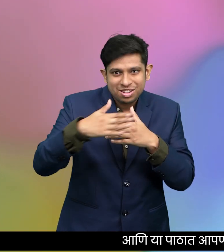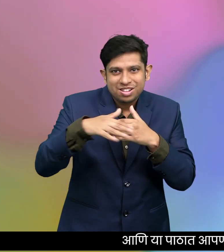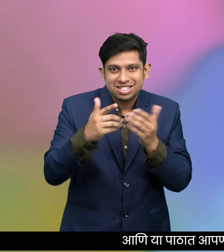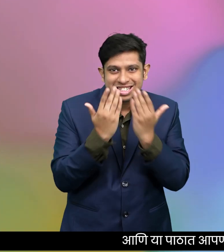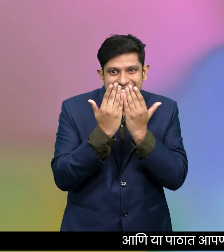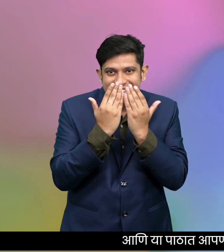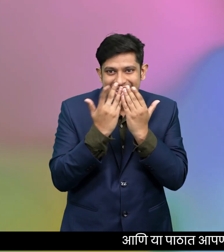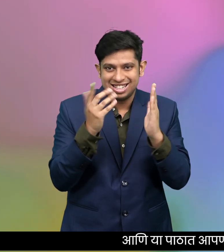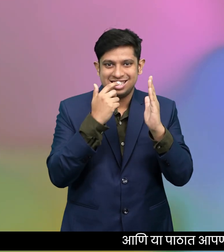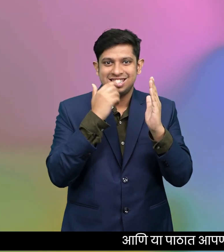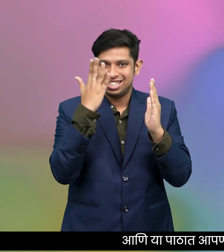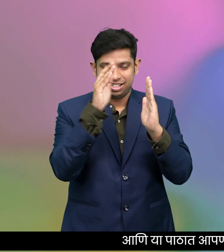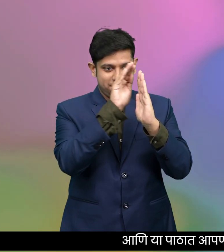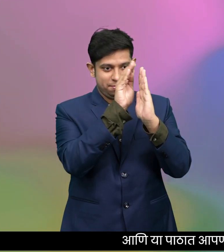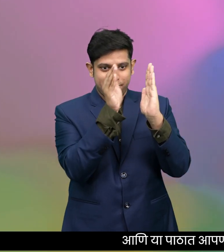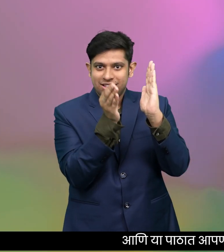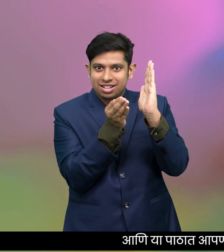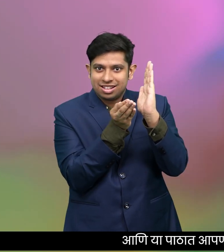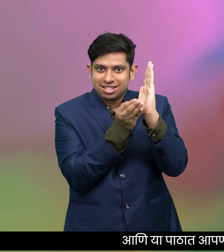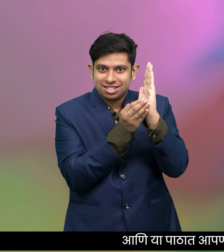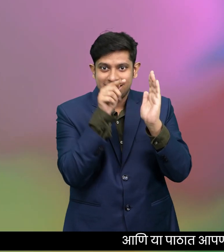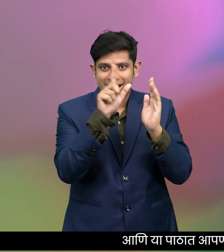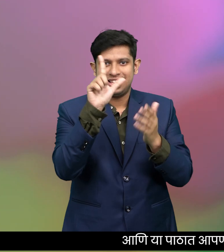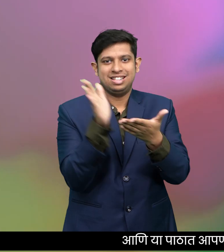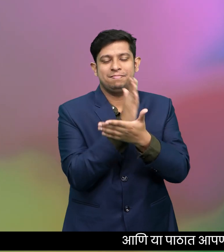आणि या पाठात आपण वक्र आरशांबद्दल शिकणार आहोत.